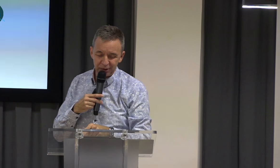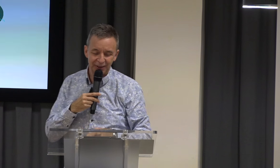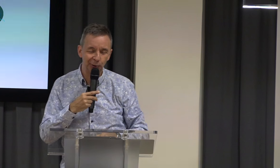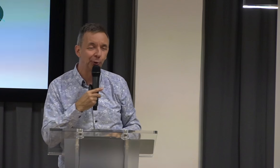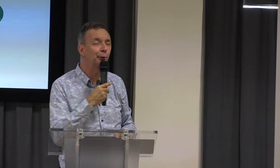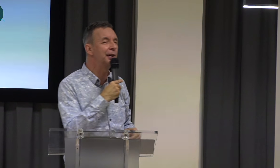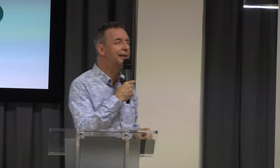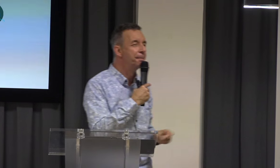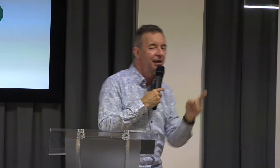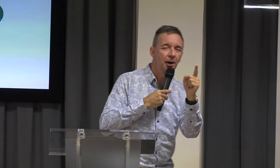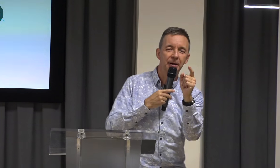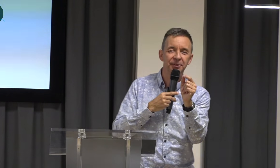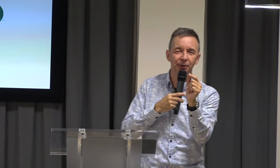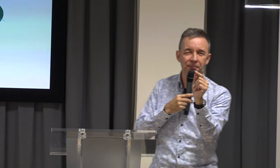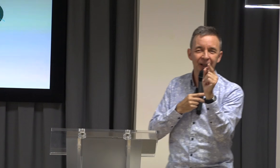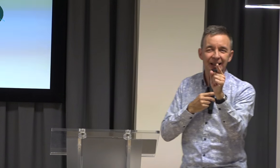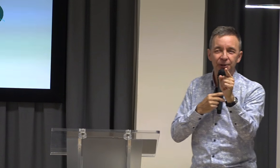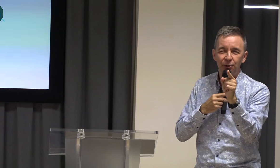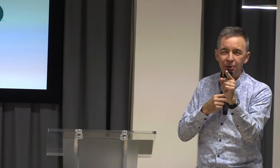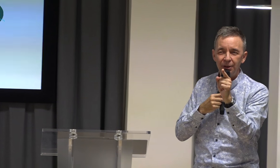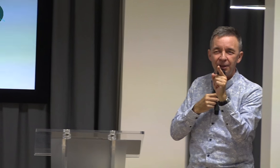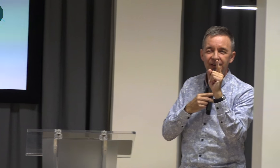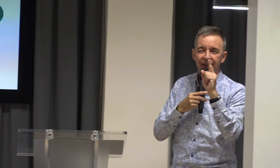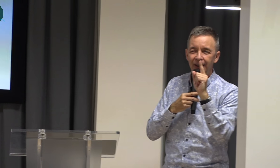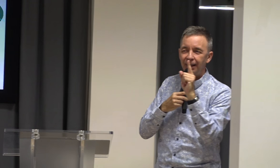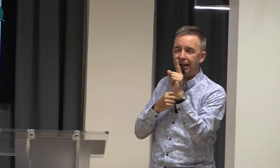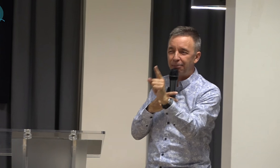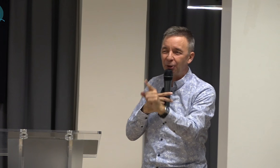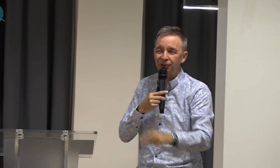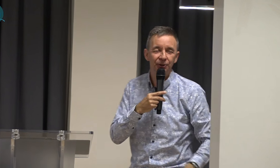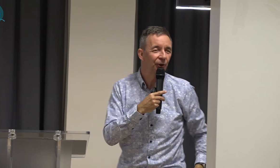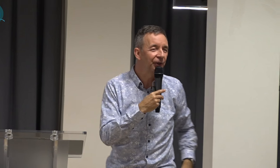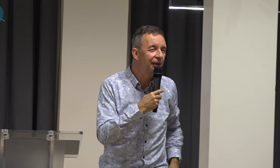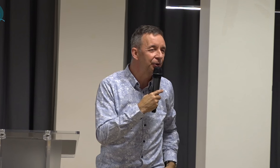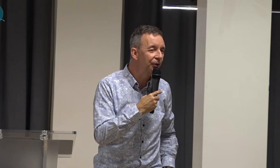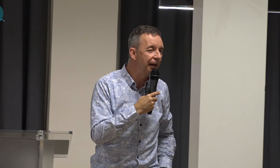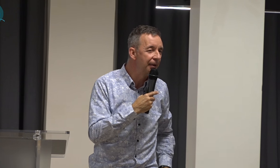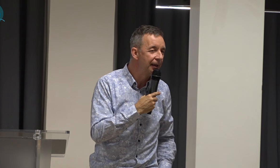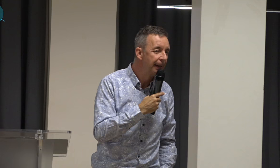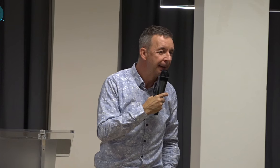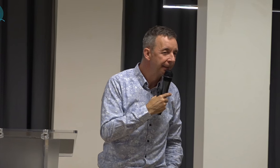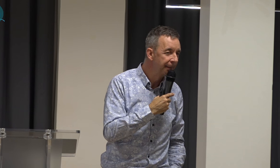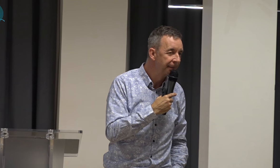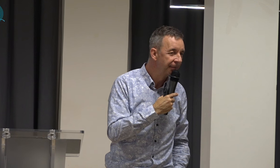je puisse le refléter. Et en même temps, les yeux, c'est la porte d'entrée de ton